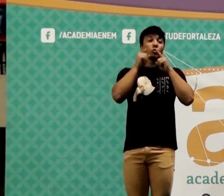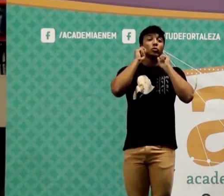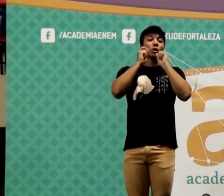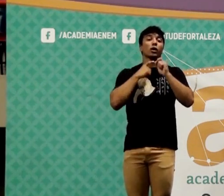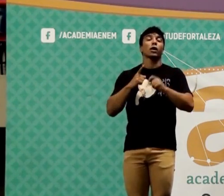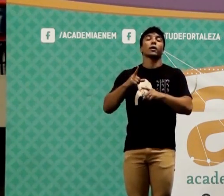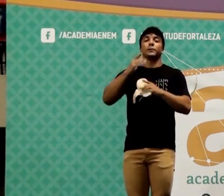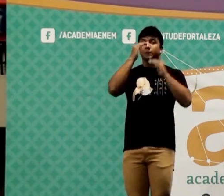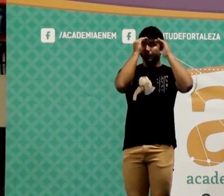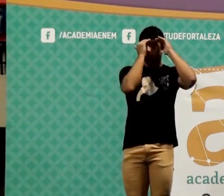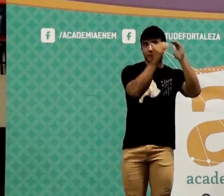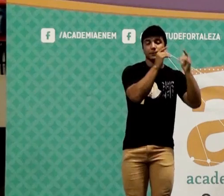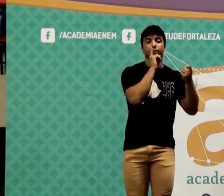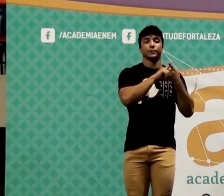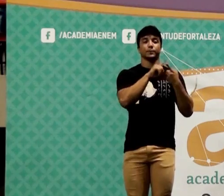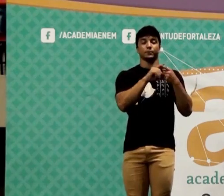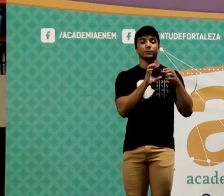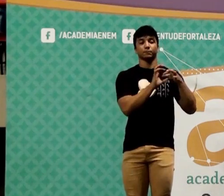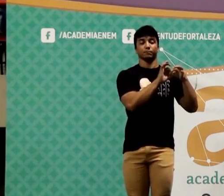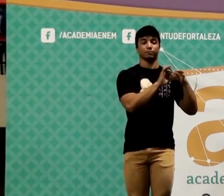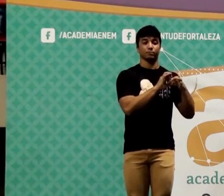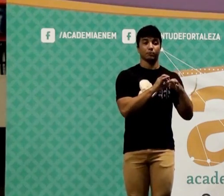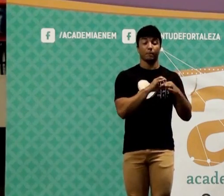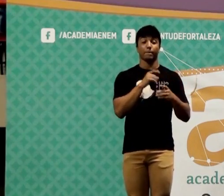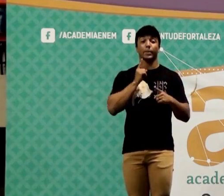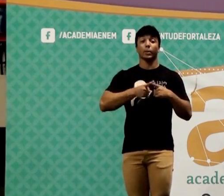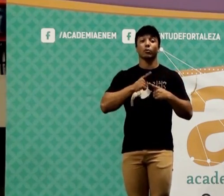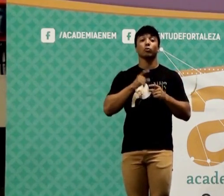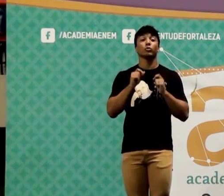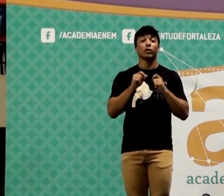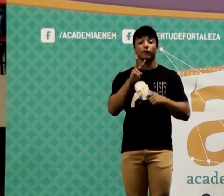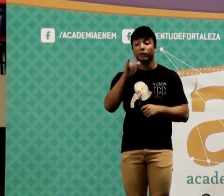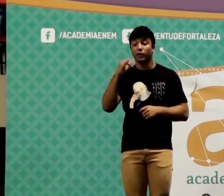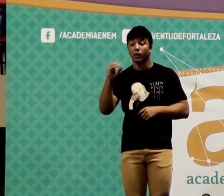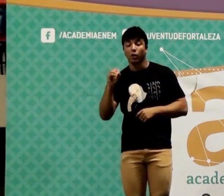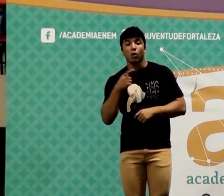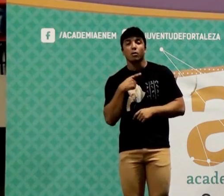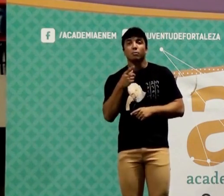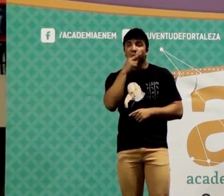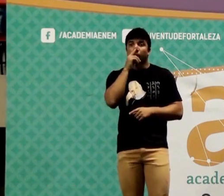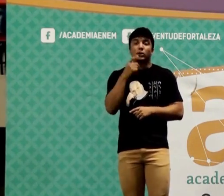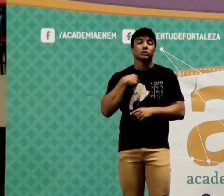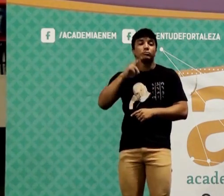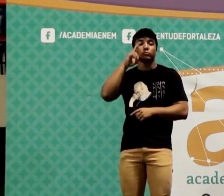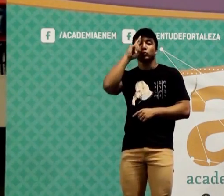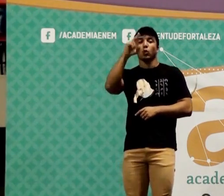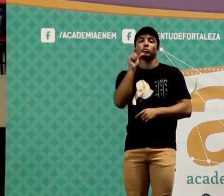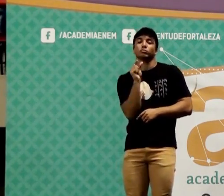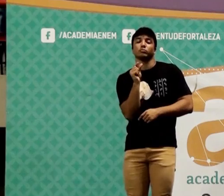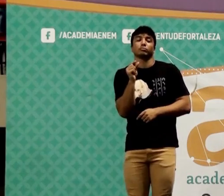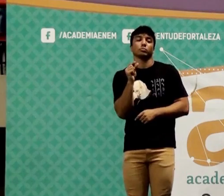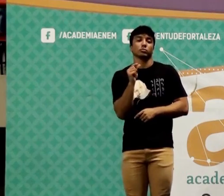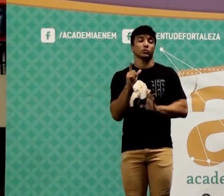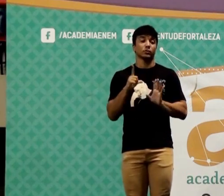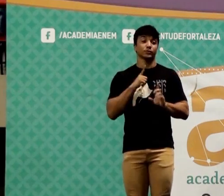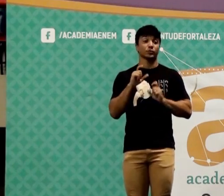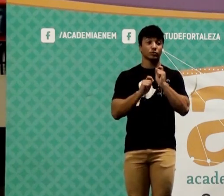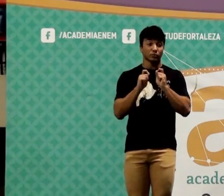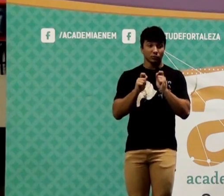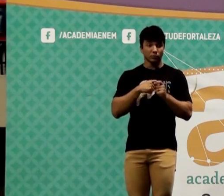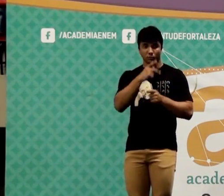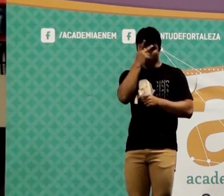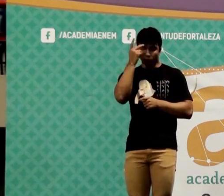como escravo não tem direito à própria vida. Mentira. O servo tem direito sim, ele é livre. Se ele não estiver satisfeito,